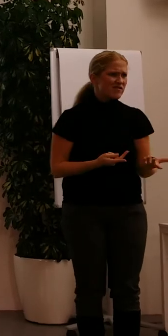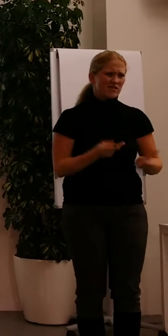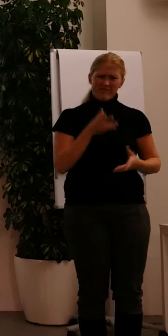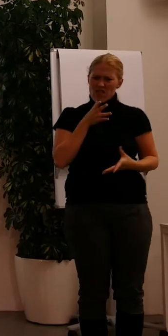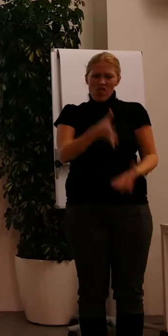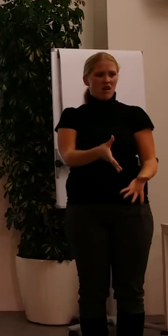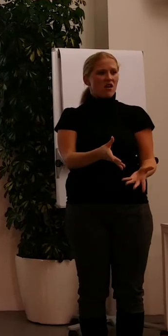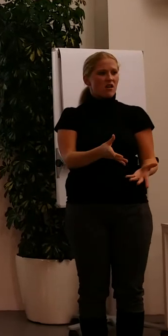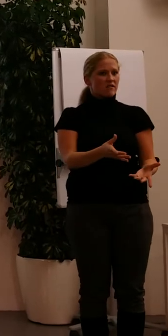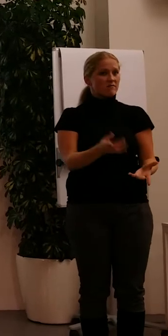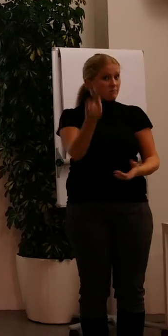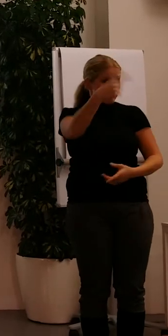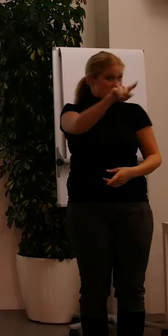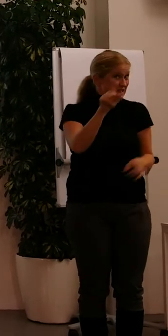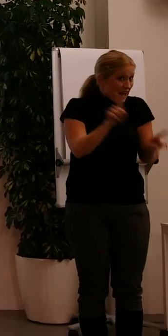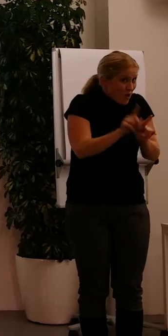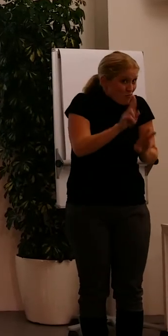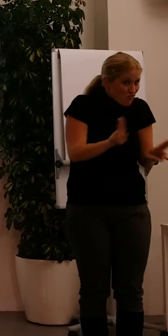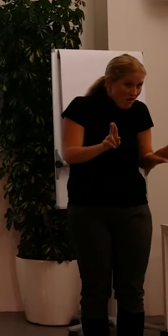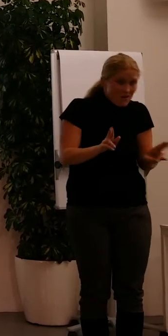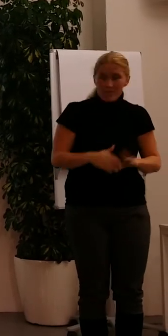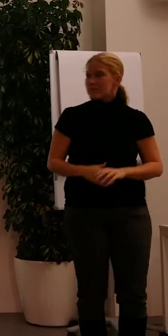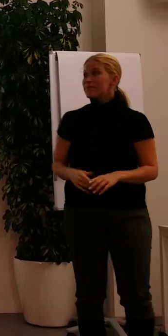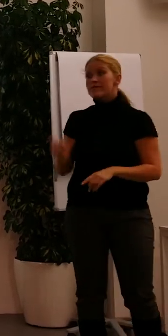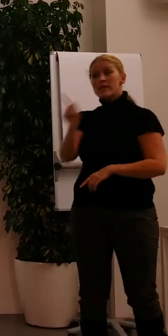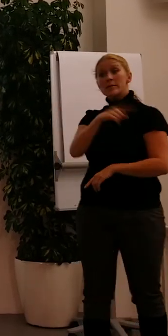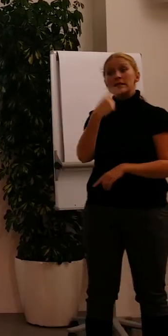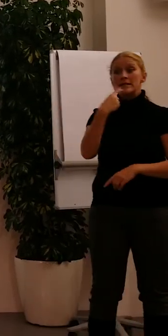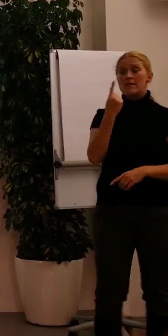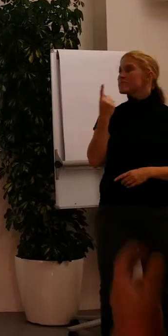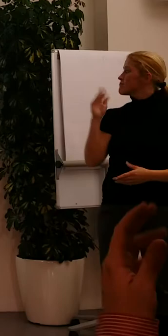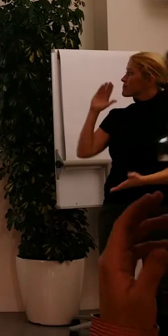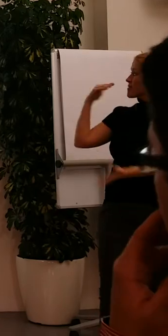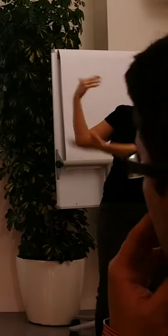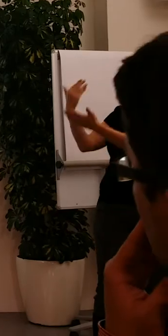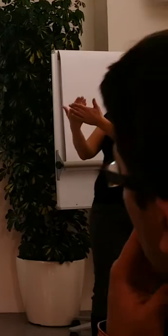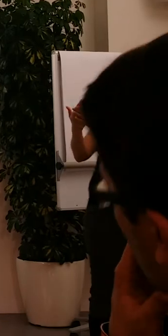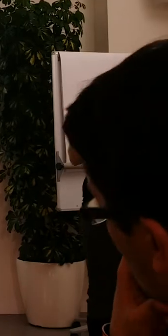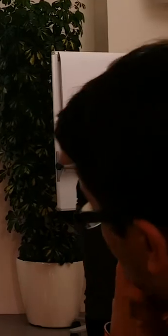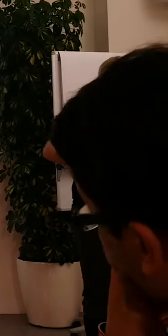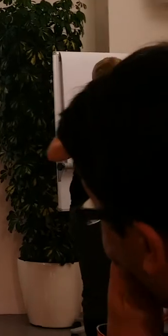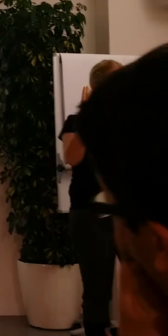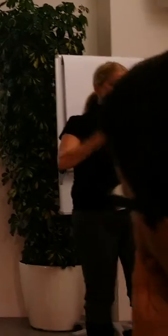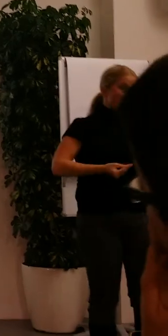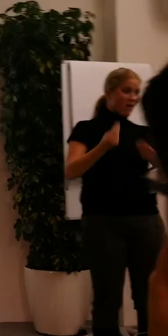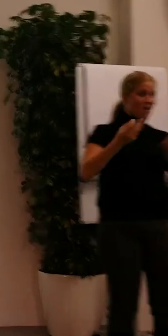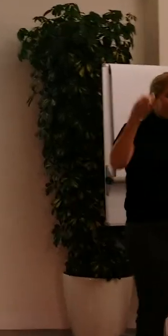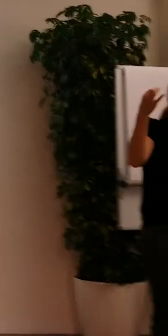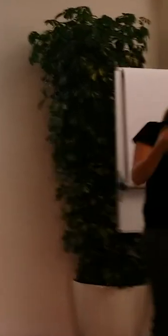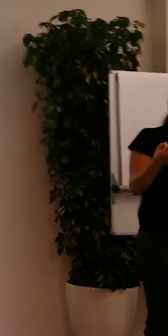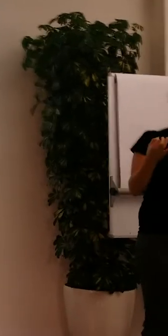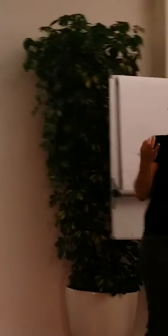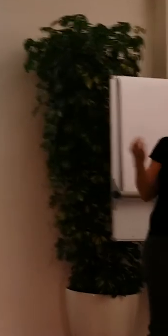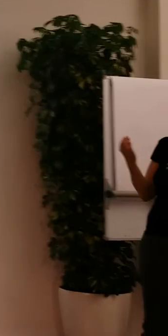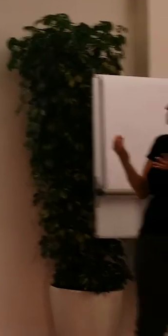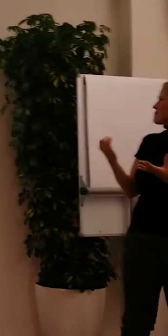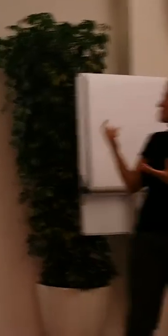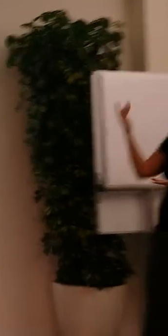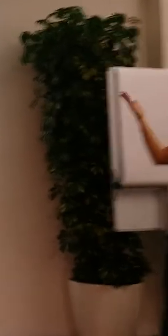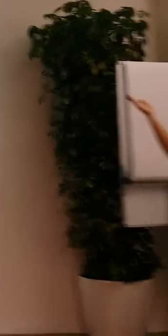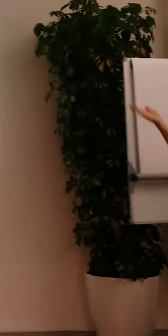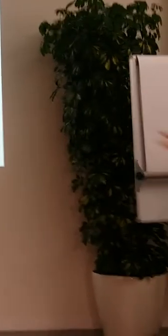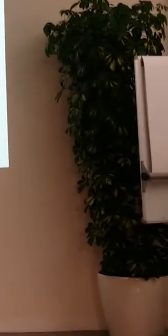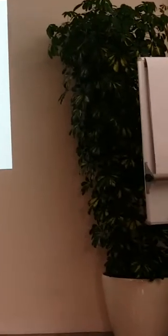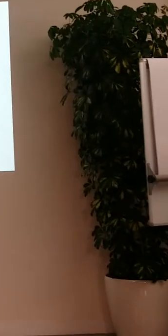jakéhokoliv důvodu. My jim chceme nabídnout hru, která velice bezjednodušené, schematizované podobě může fungovat